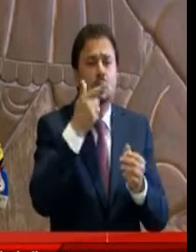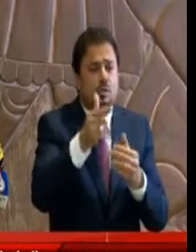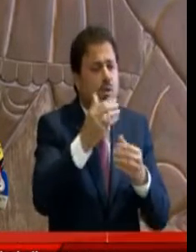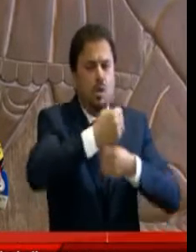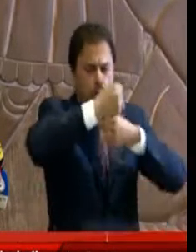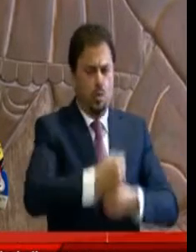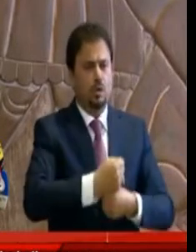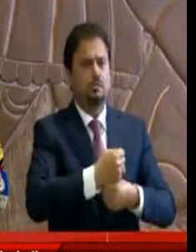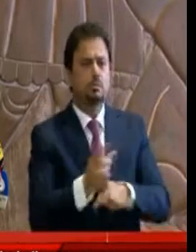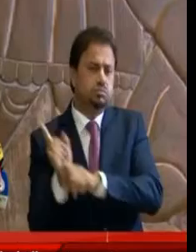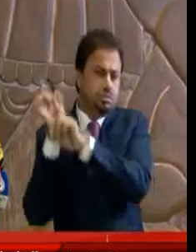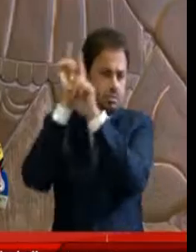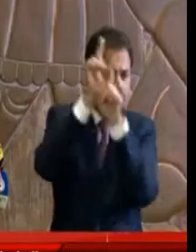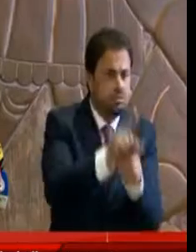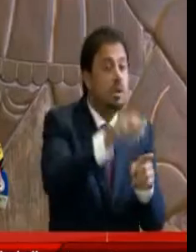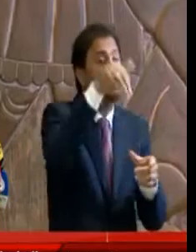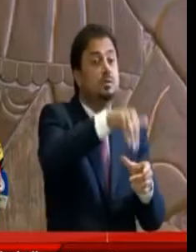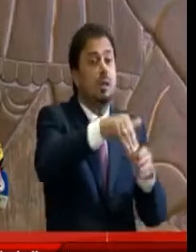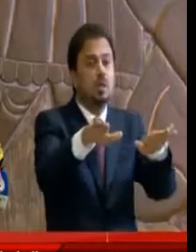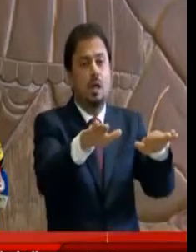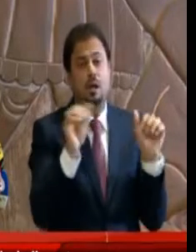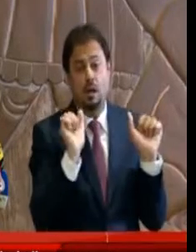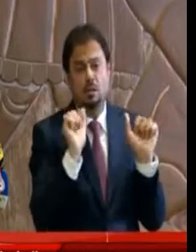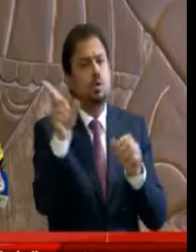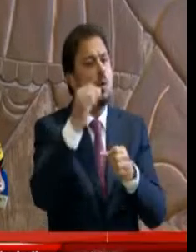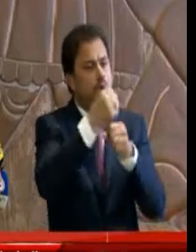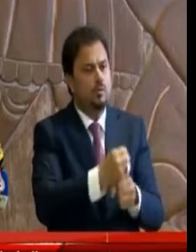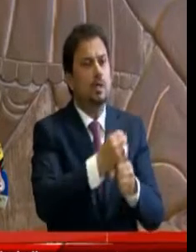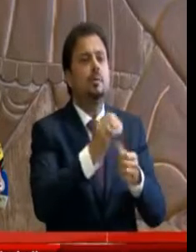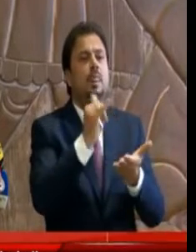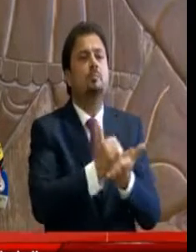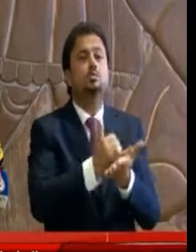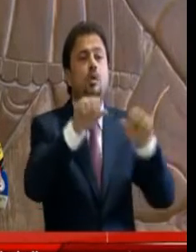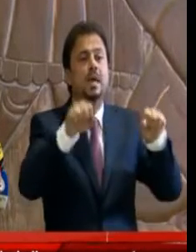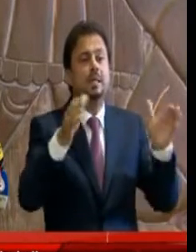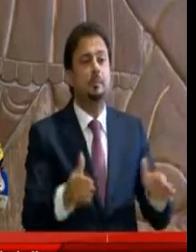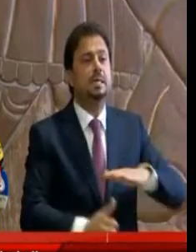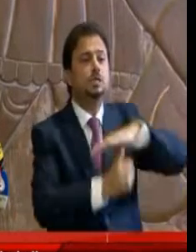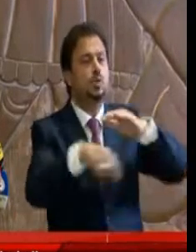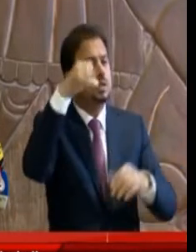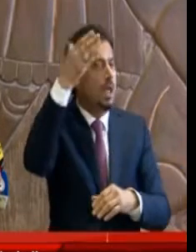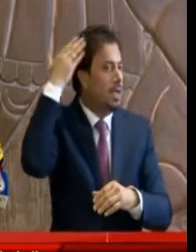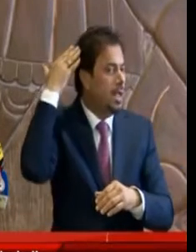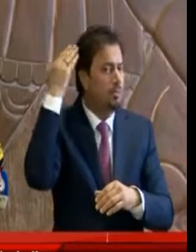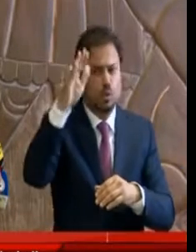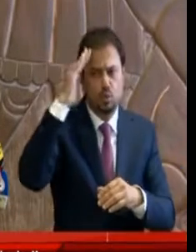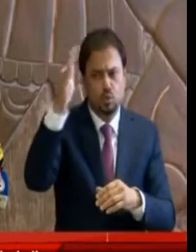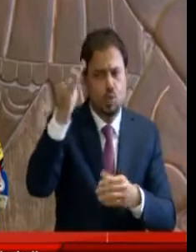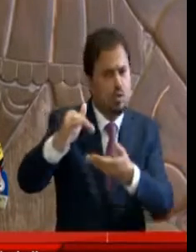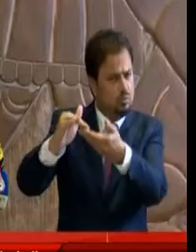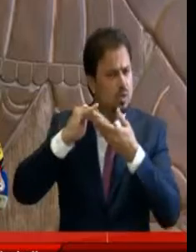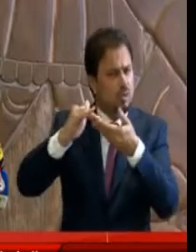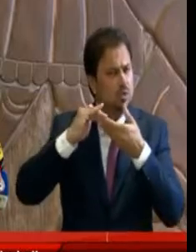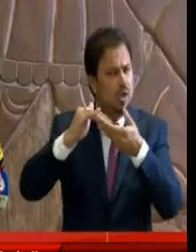مواضعهم طيلة فترة الانتخابات. شكرنا إلى مكتب السيد القائد العام، مكتب السيد رئيس الوزراء الذين